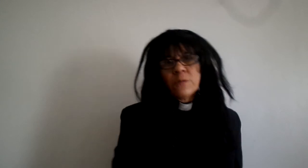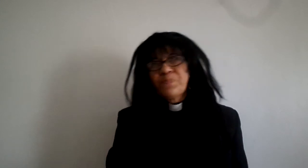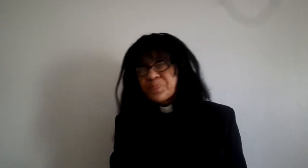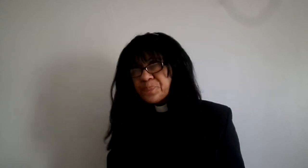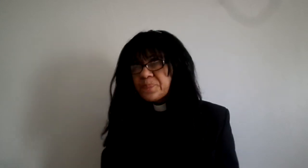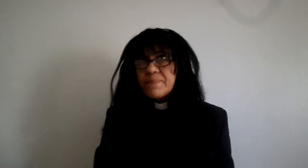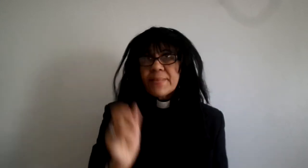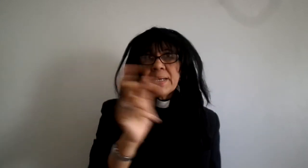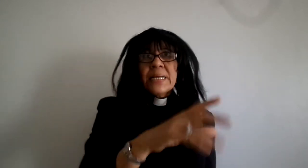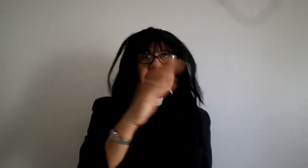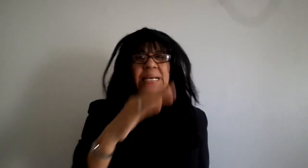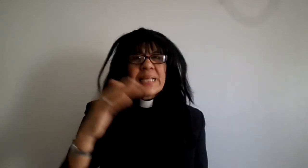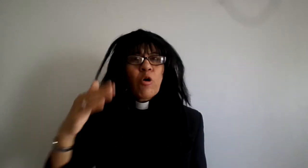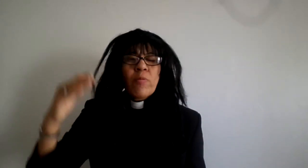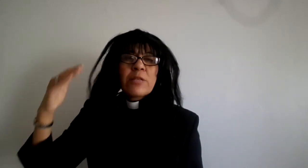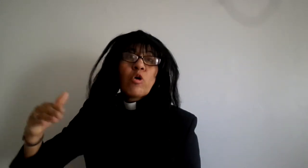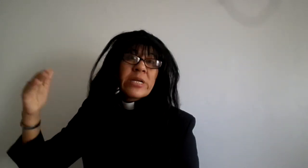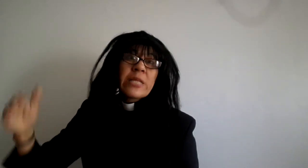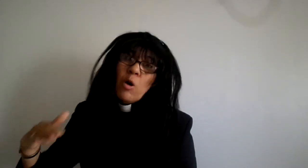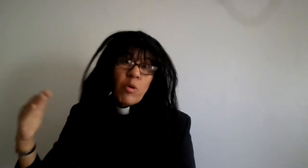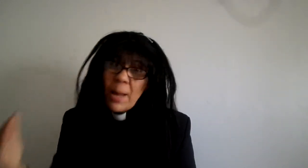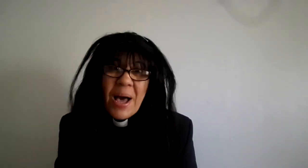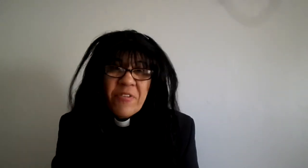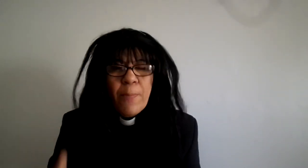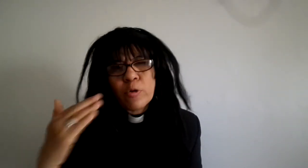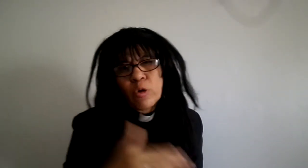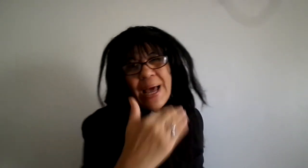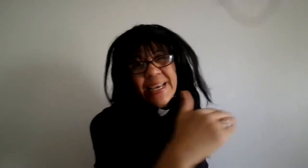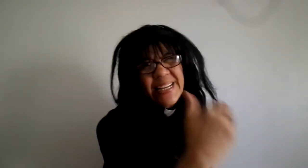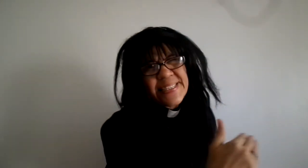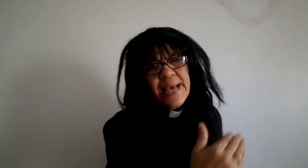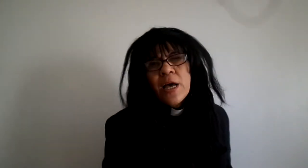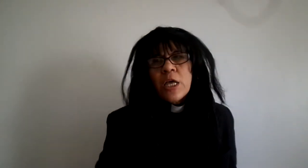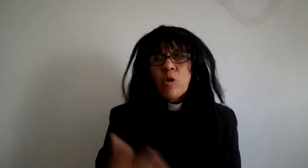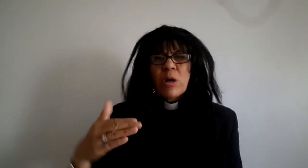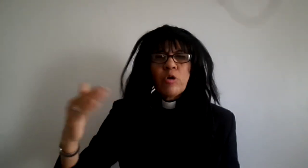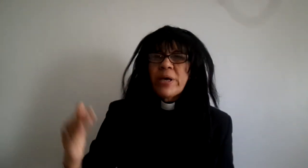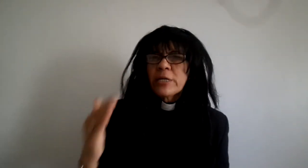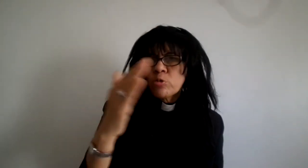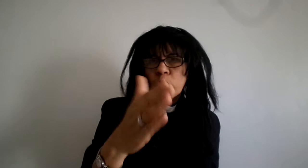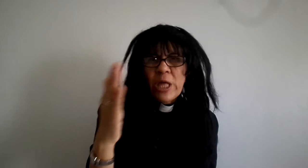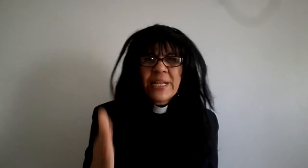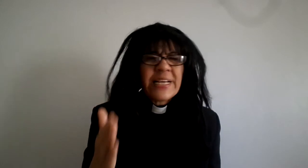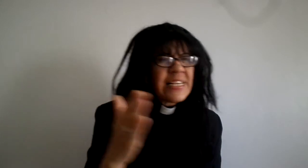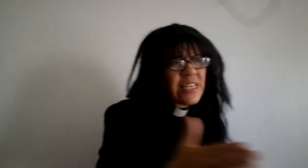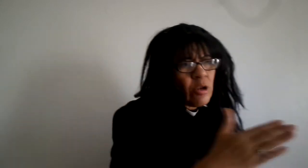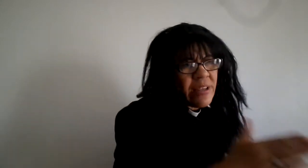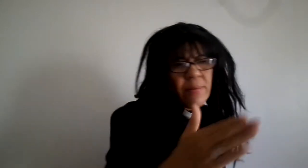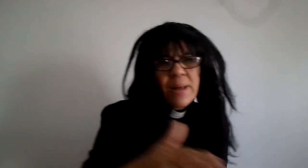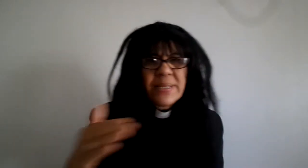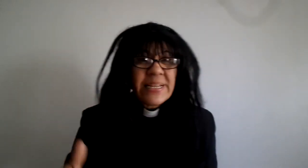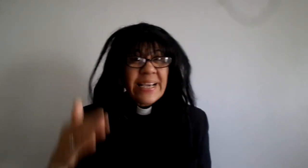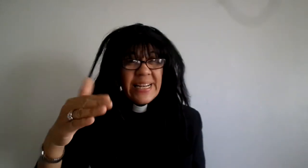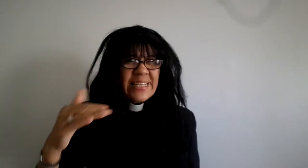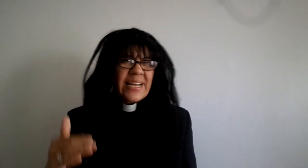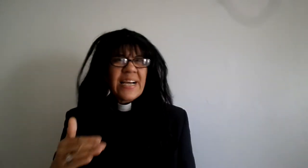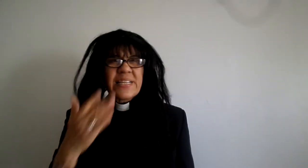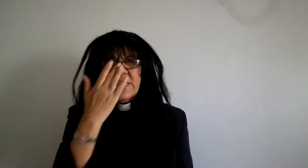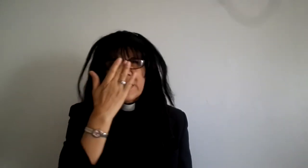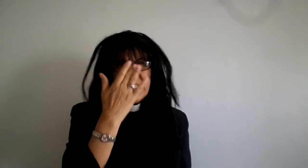y están cobrando renta como la mafia por todas las iglesias. Y cuando ves que tú no estás, la iglesia no la lleva a la manera que le da la gana, dice